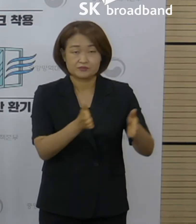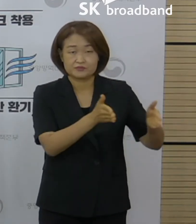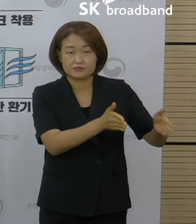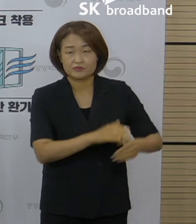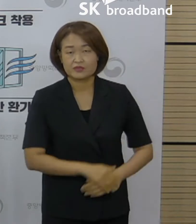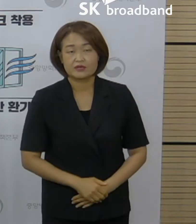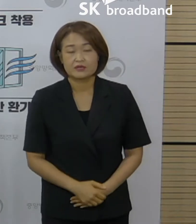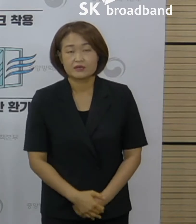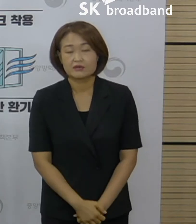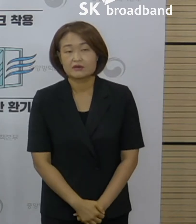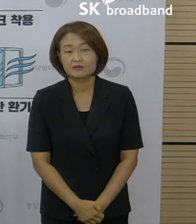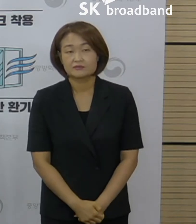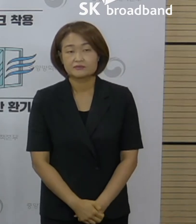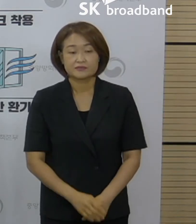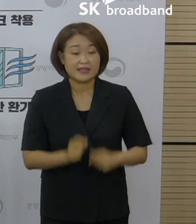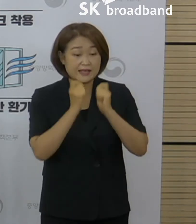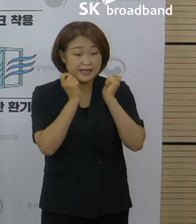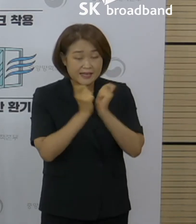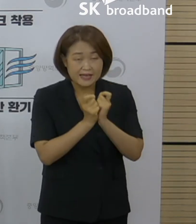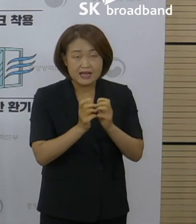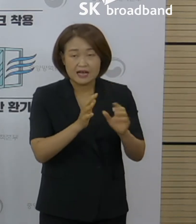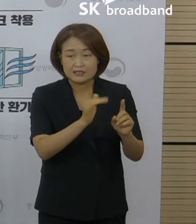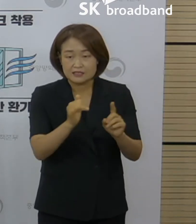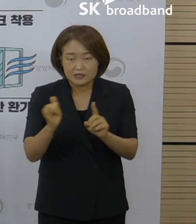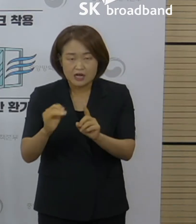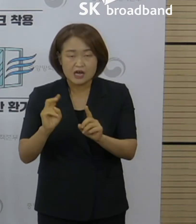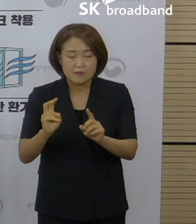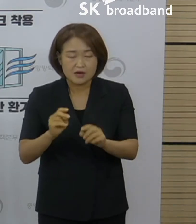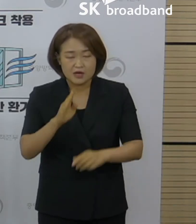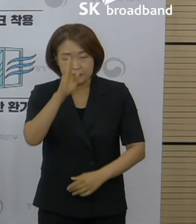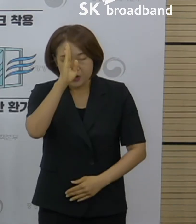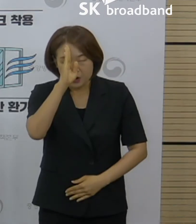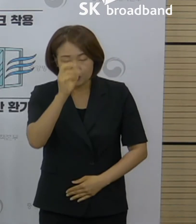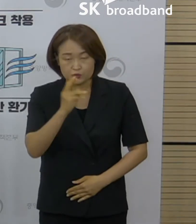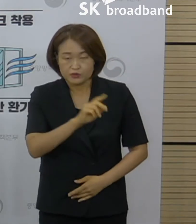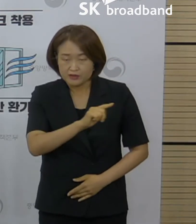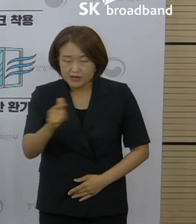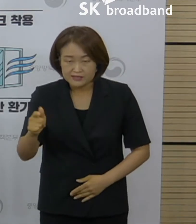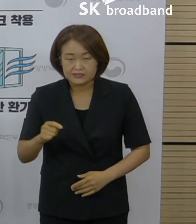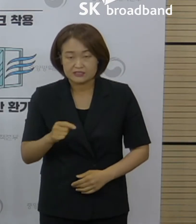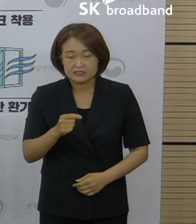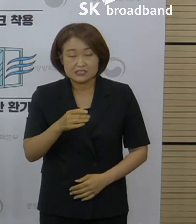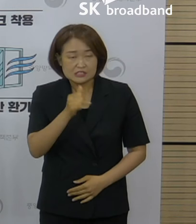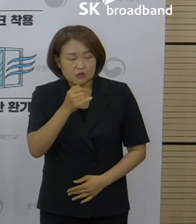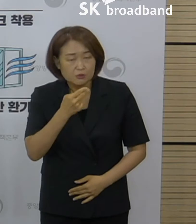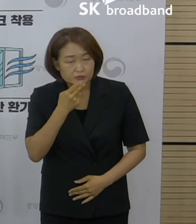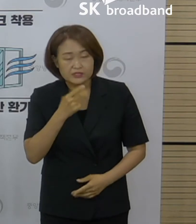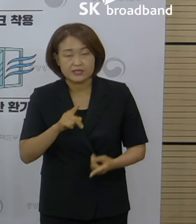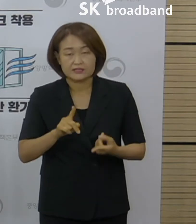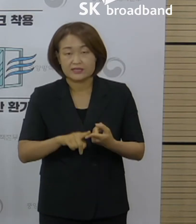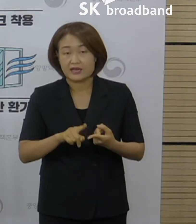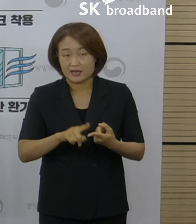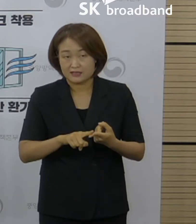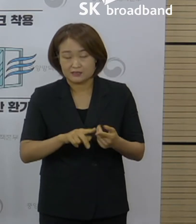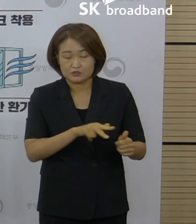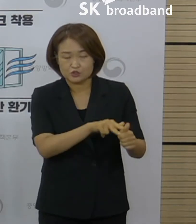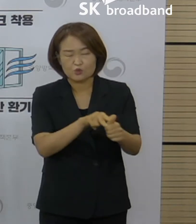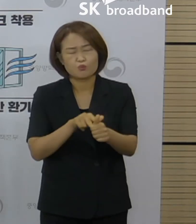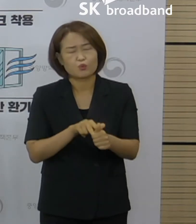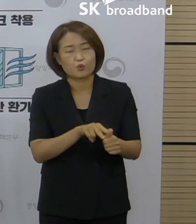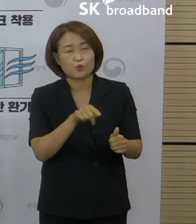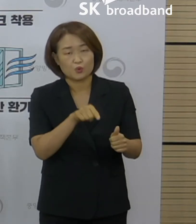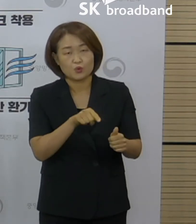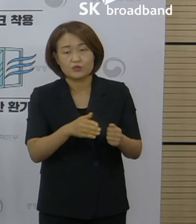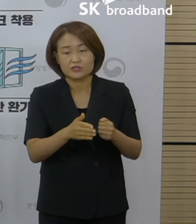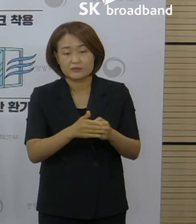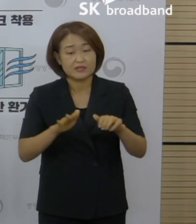개인 사례별로 특정한 기저질환의 상세한 내용들은 저희들이 환자 의료 정보 이기 때문에 제공해 드릴